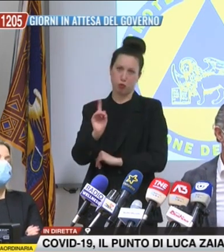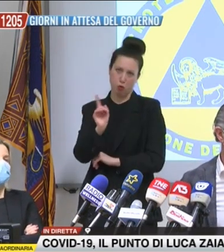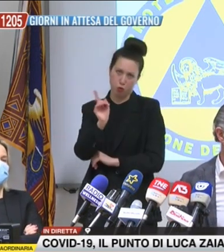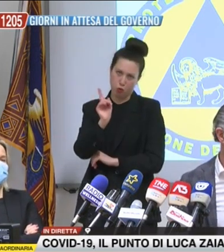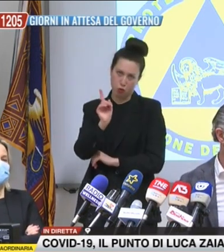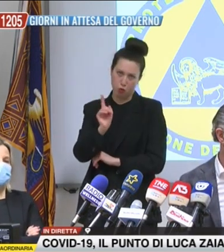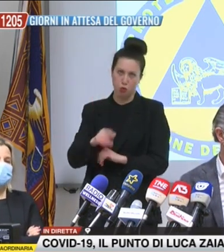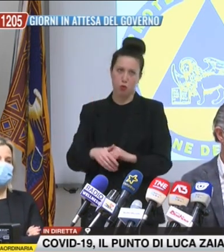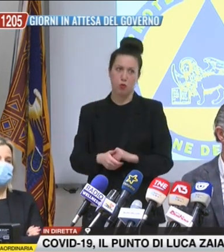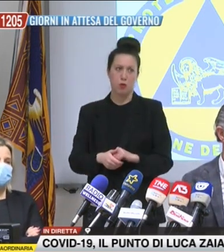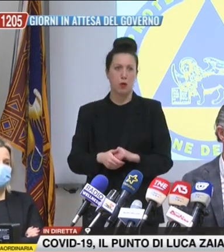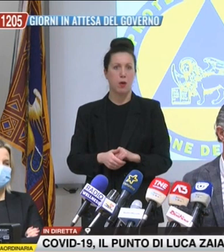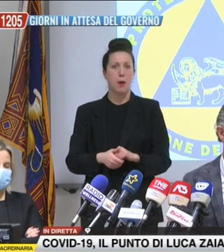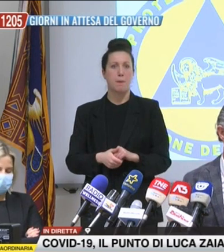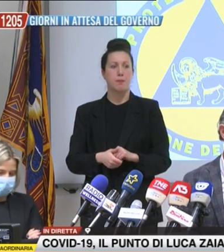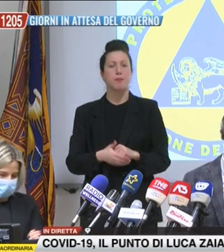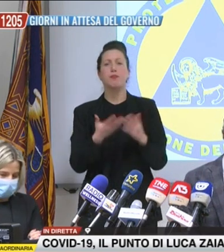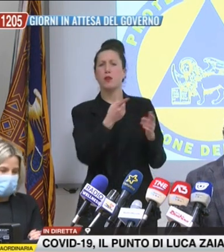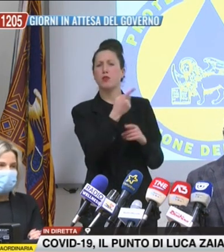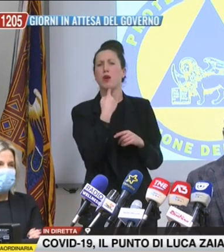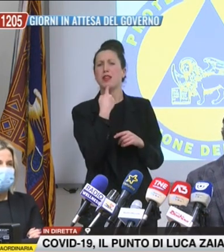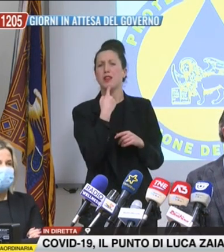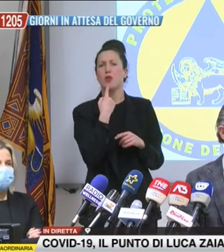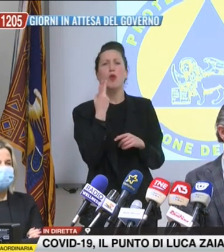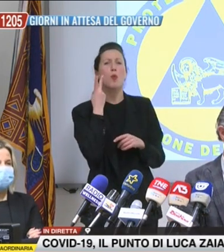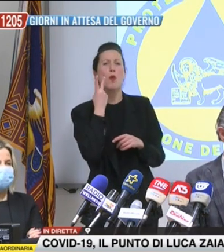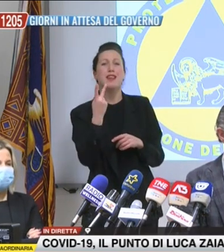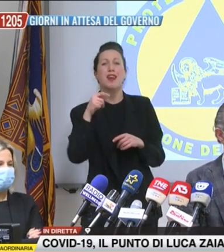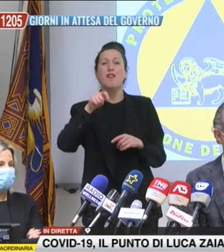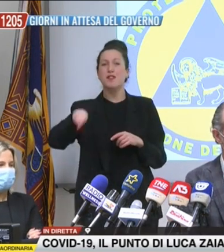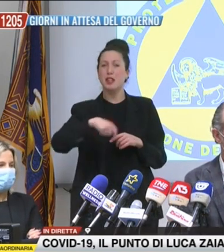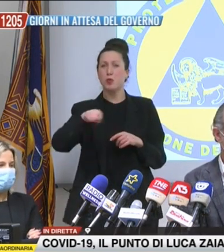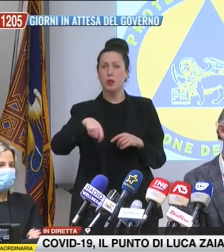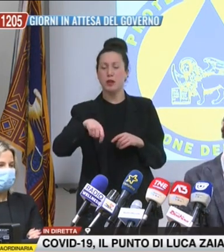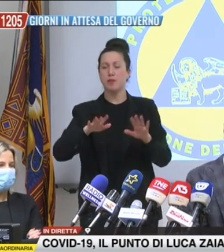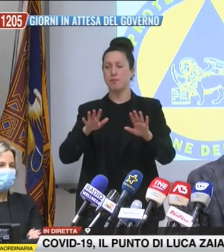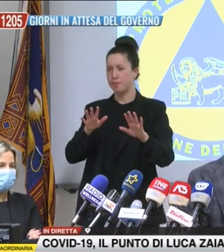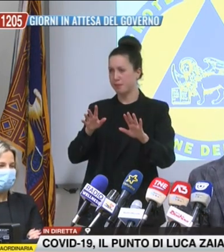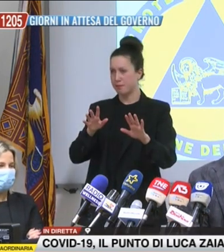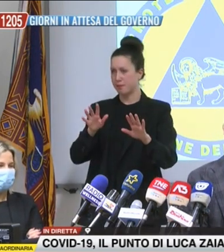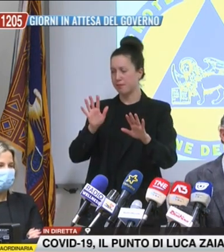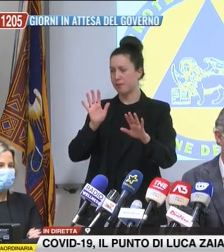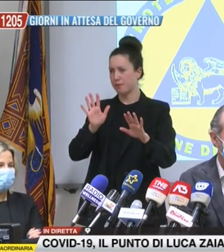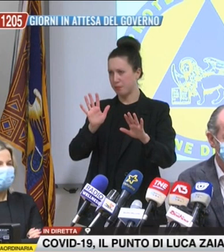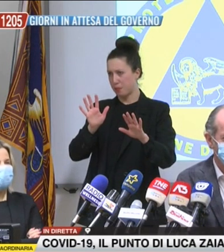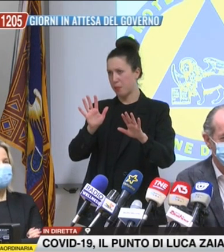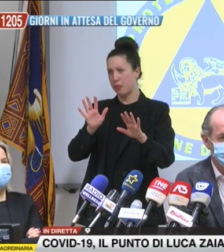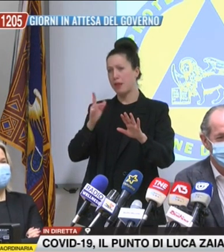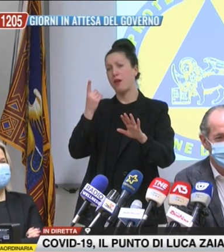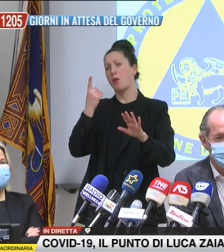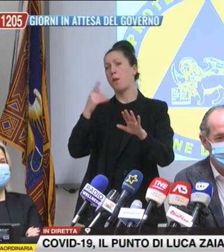detto, guardate l'esempio del Friuli Venezia Giulia. Senti, direi, facciamo un passetto, come dici te, indietro, non ti rispondo.